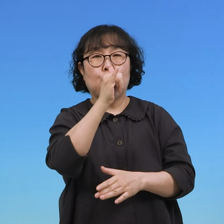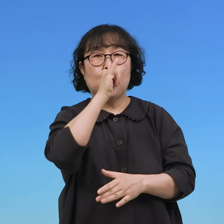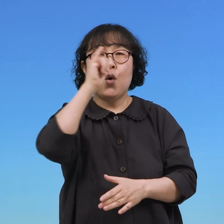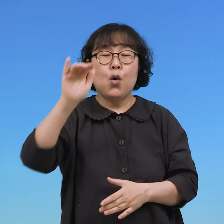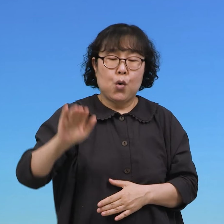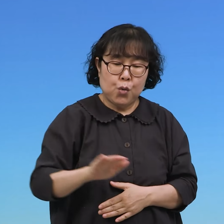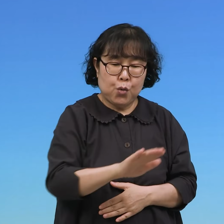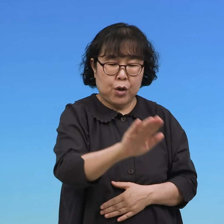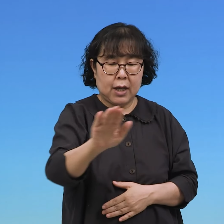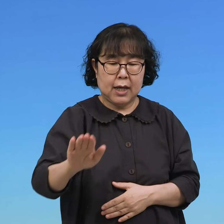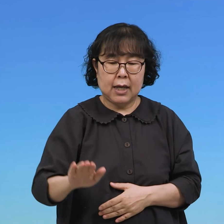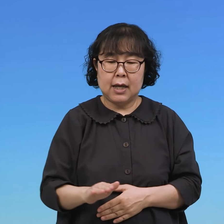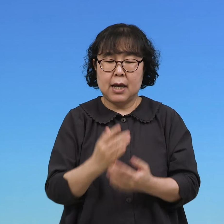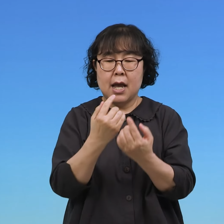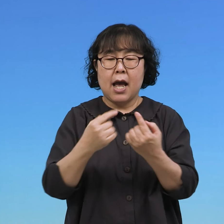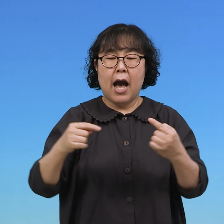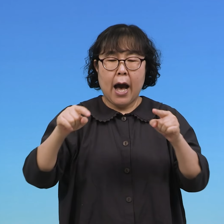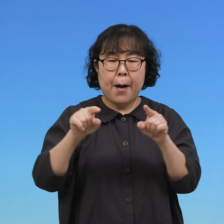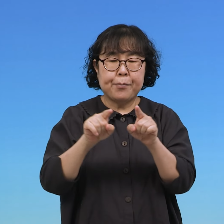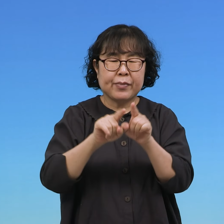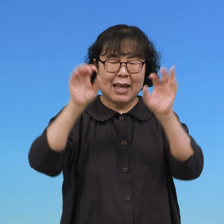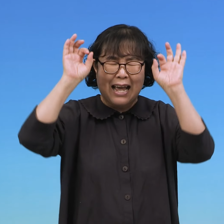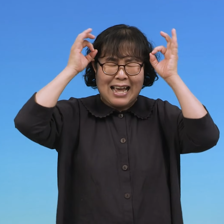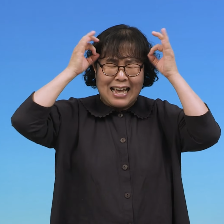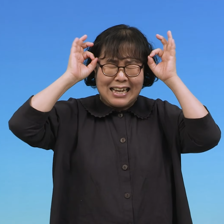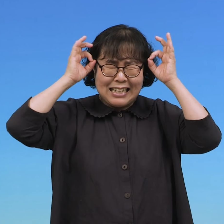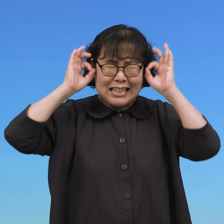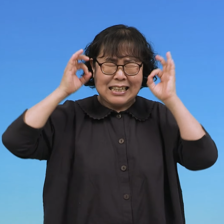우리 함께 땀 흘려